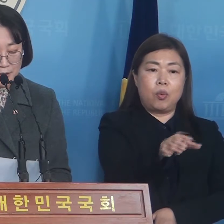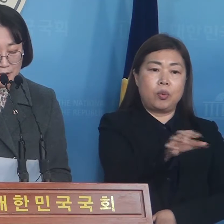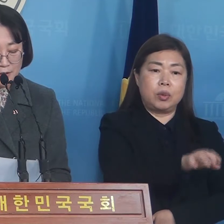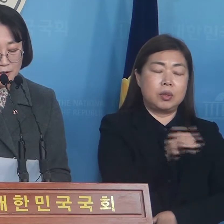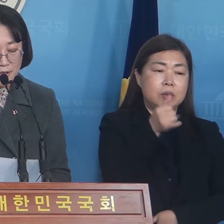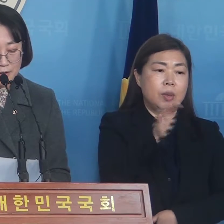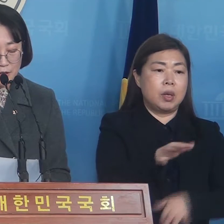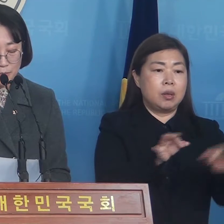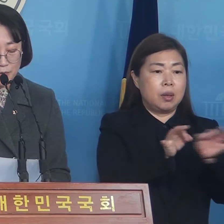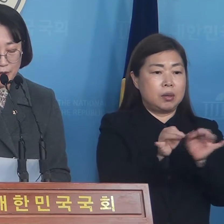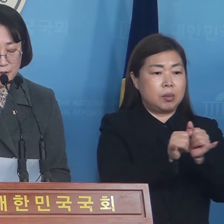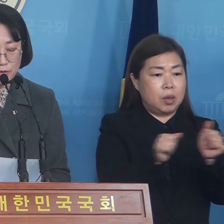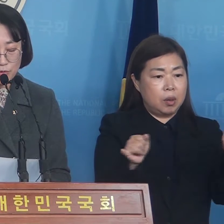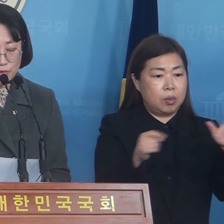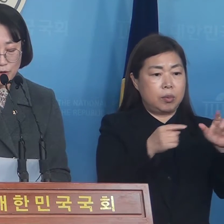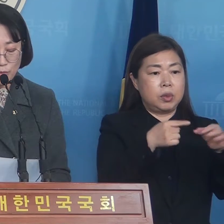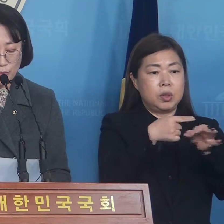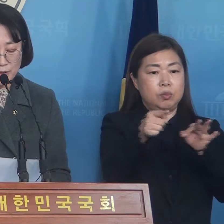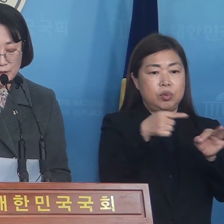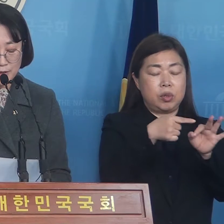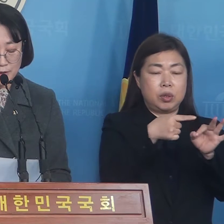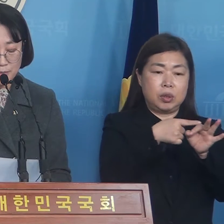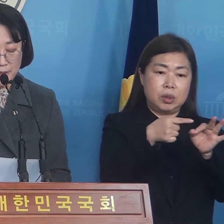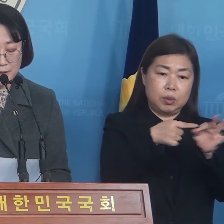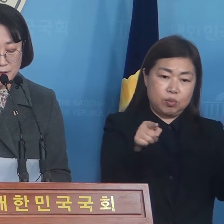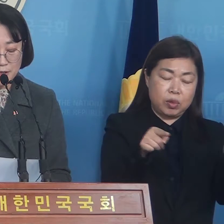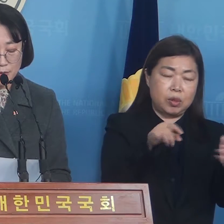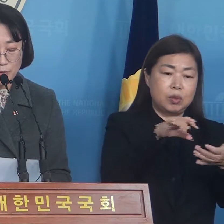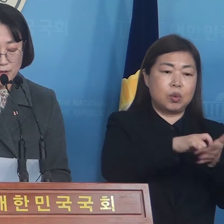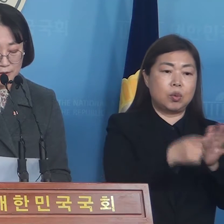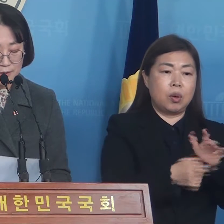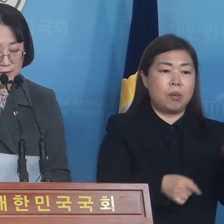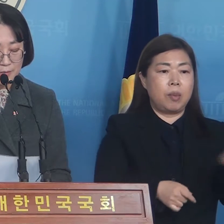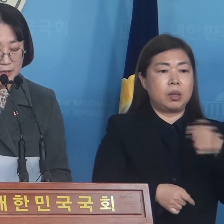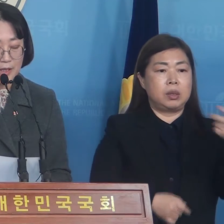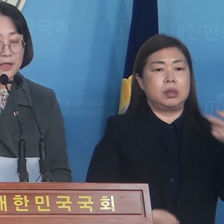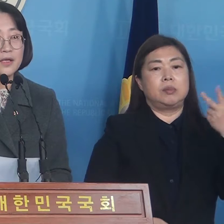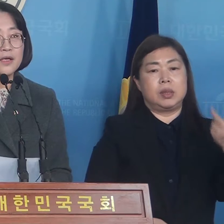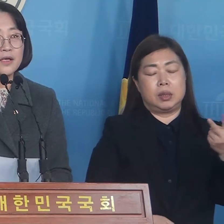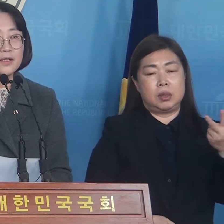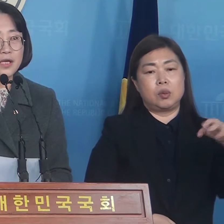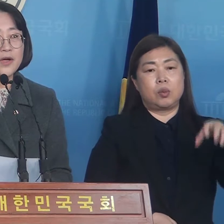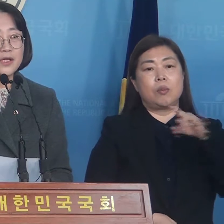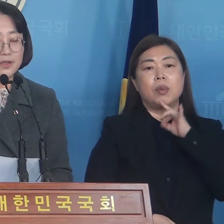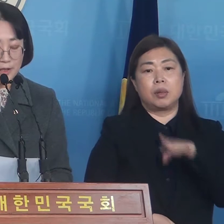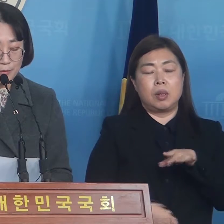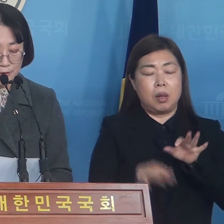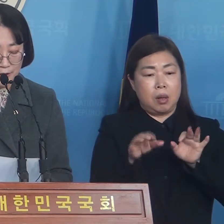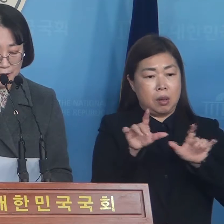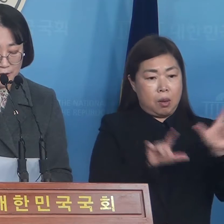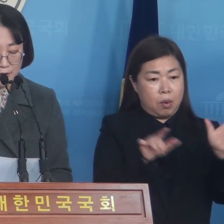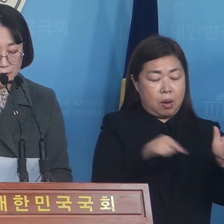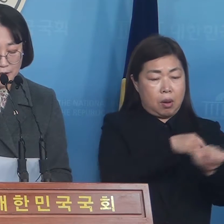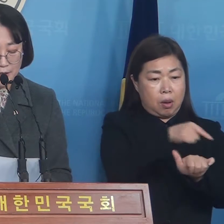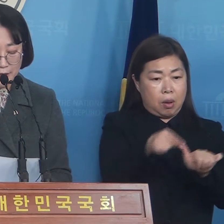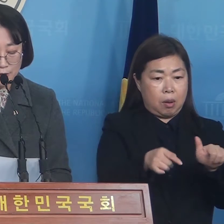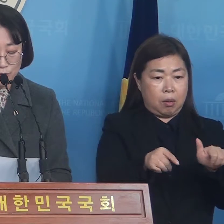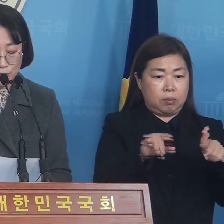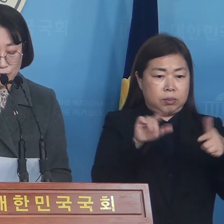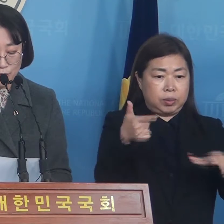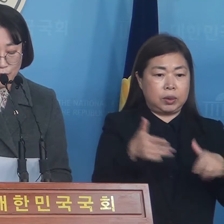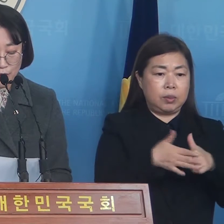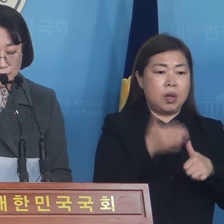1787곳이었지만 상점가는 10분의 1 수준에도 못 미치는 172곳에 그쳤습니다. 상황이 이렇다 보니